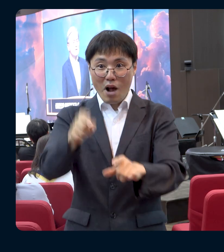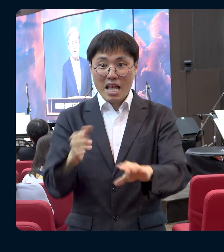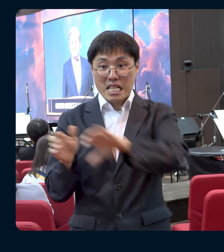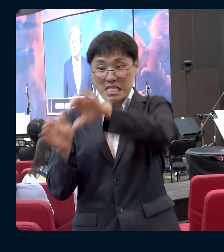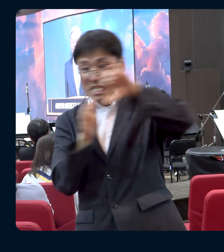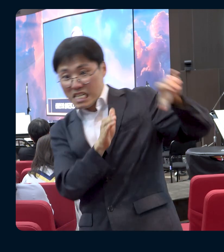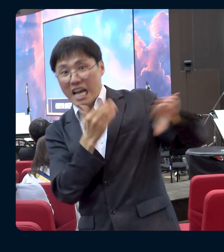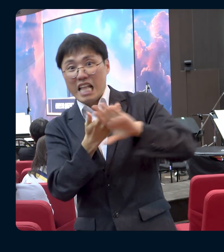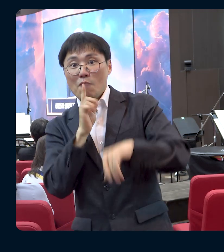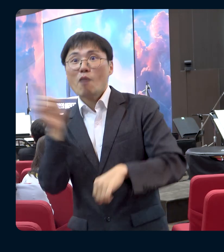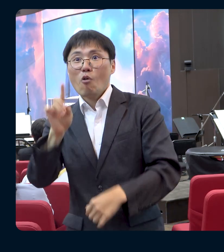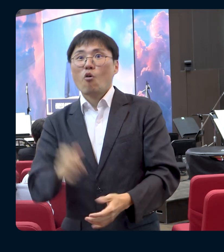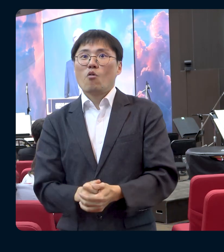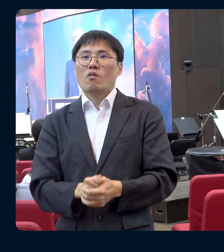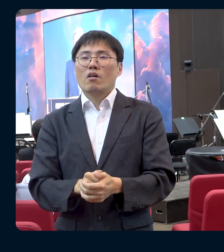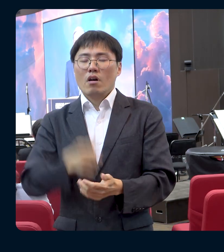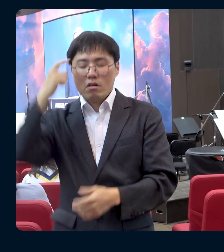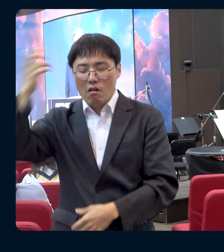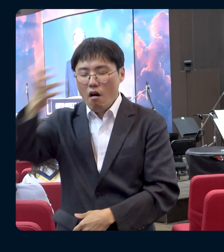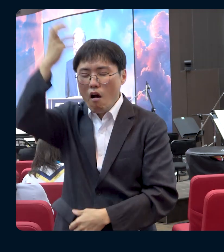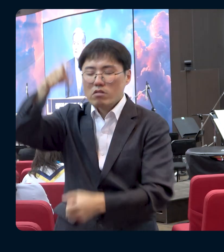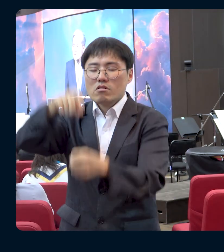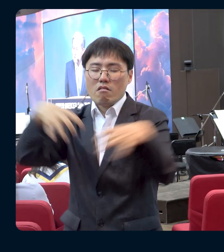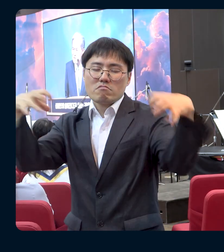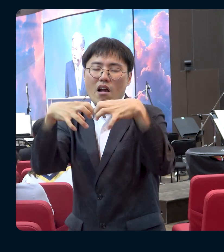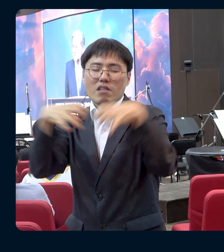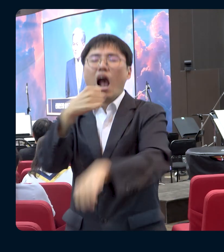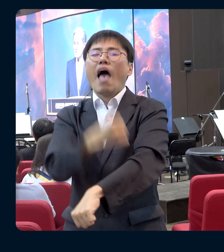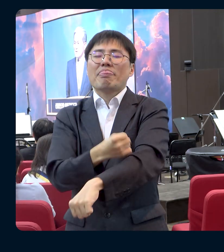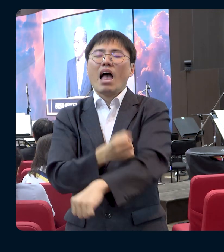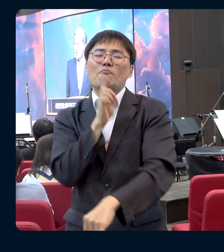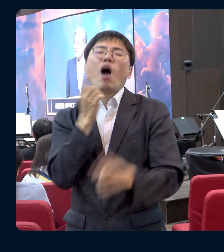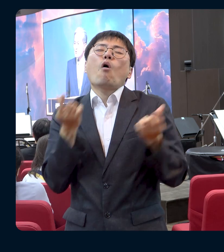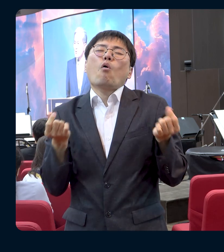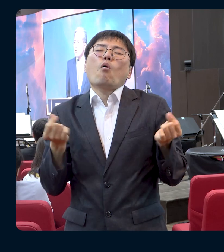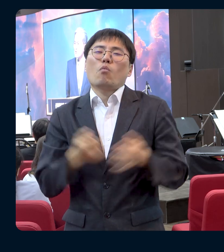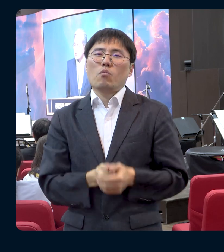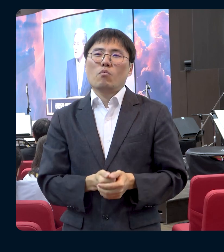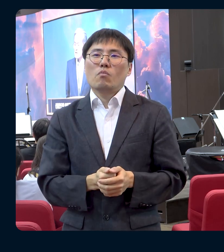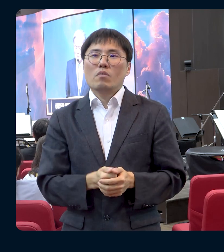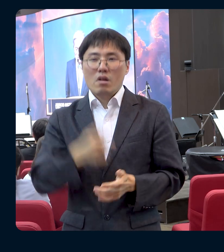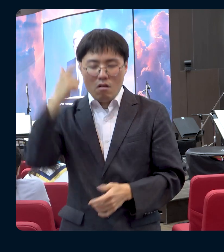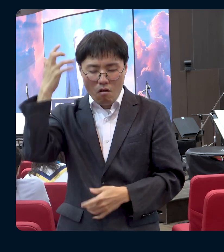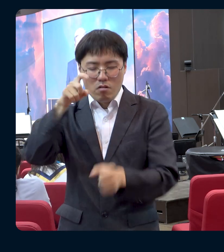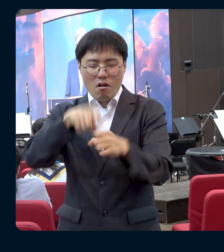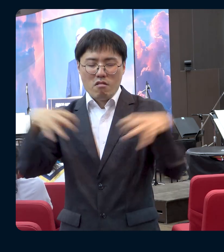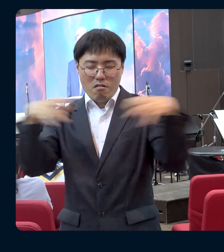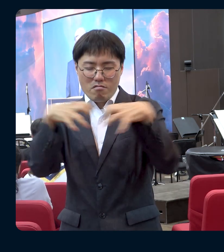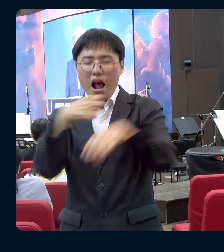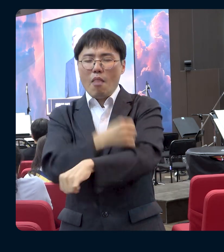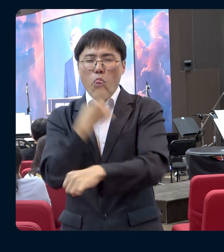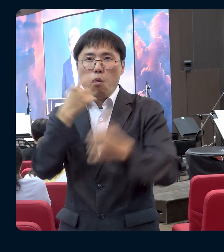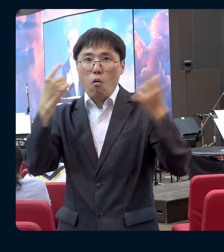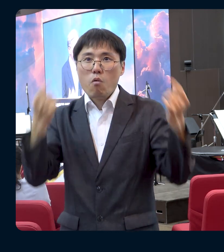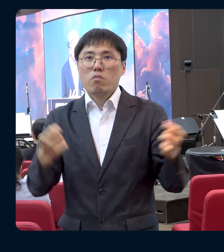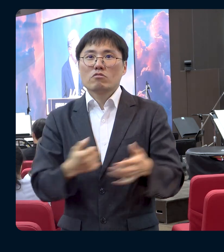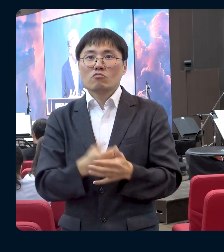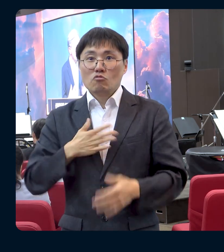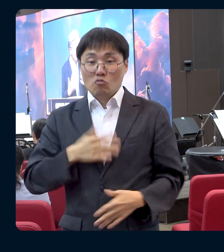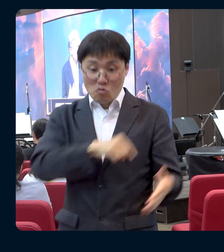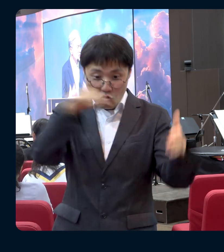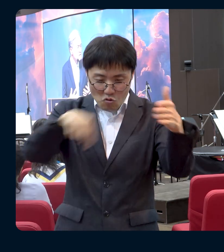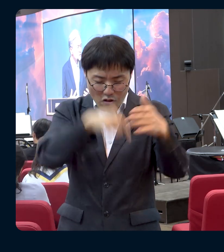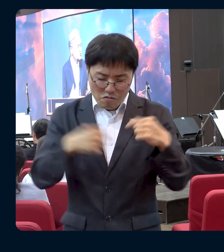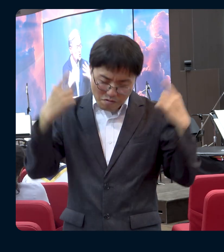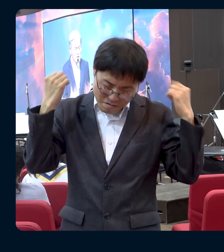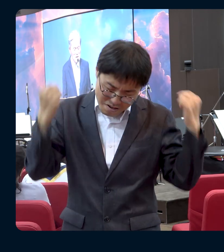다른 말로 하면, 한마디로 하면 뭐냐? 영적 전쟁을 하는 것이다 하는 거죠. 영적 전쟁을 하는 것이다. 우리